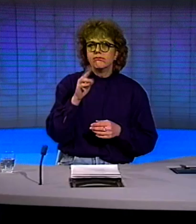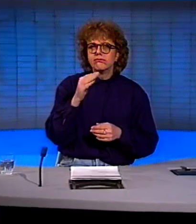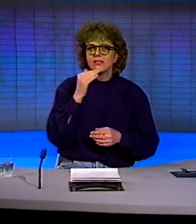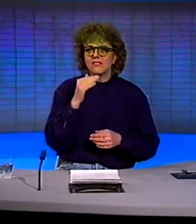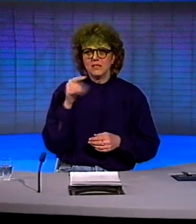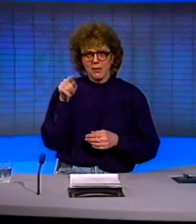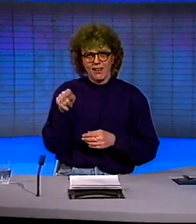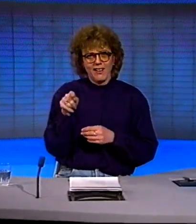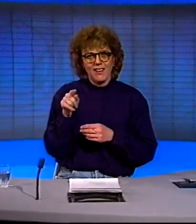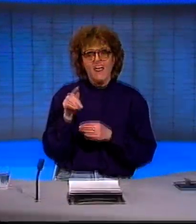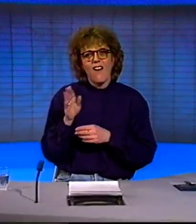Fiskeri